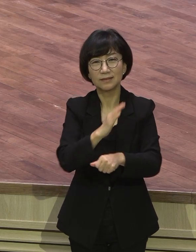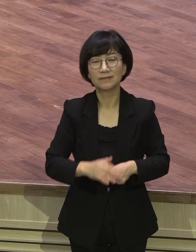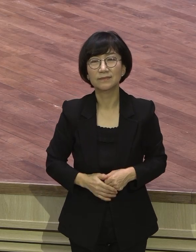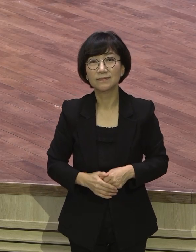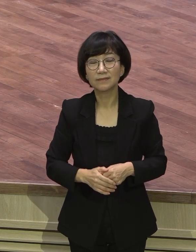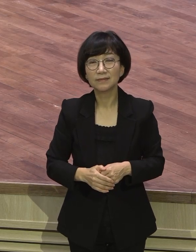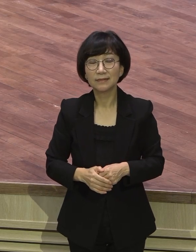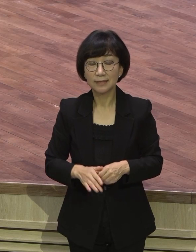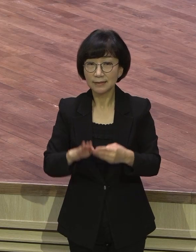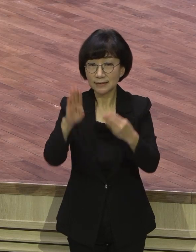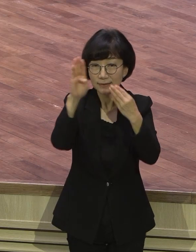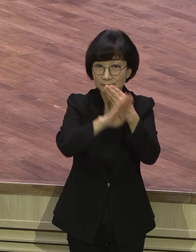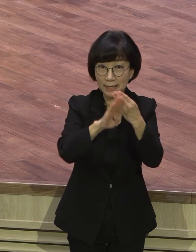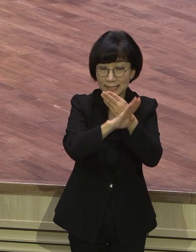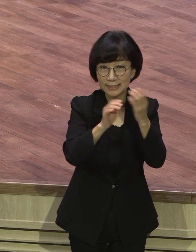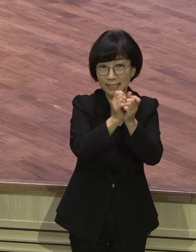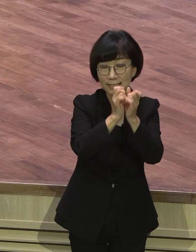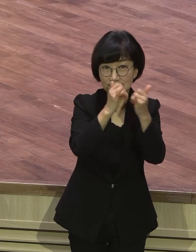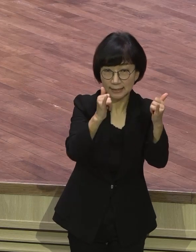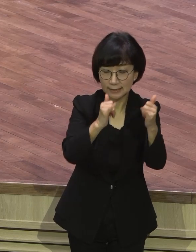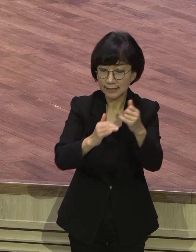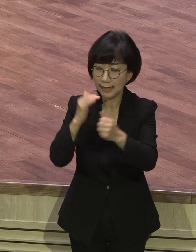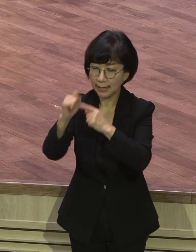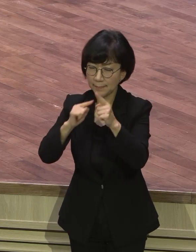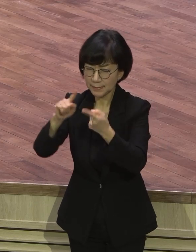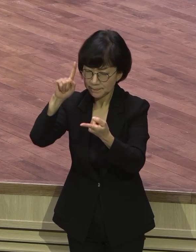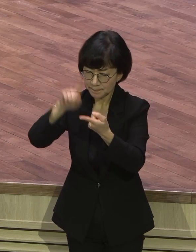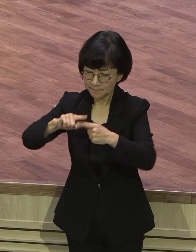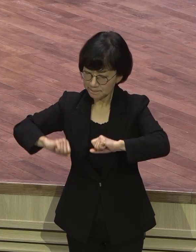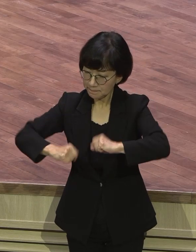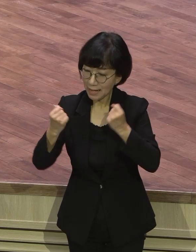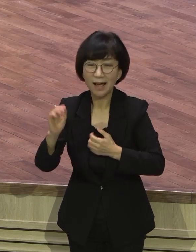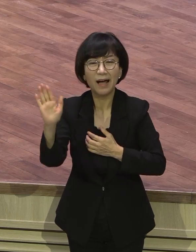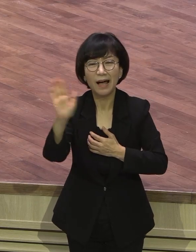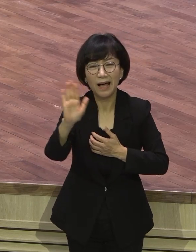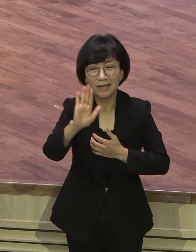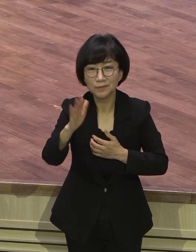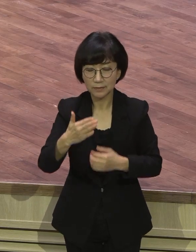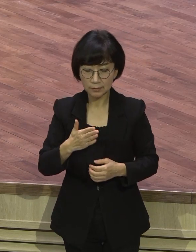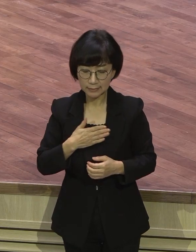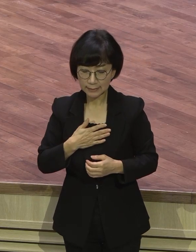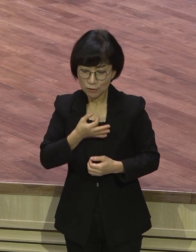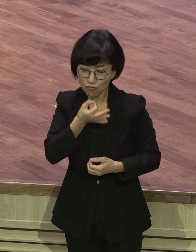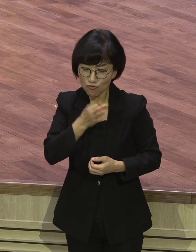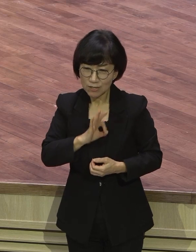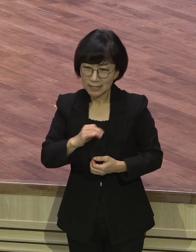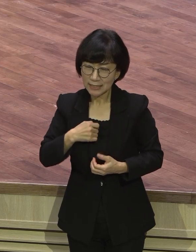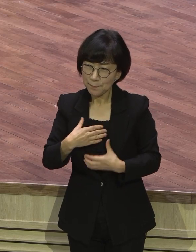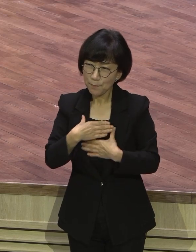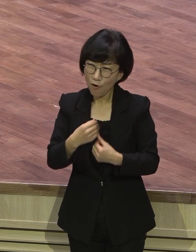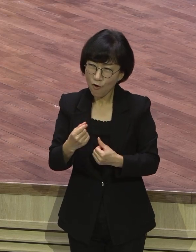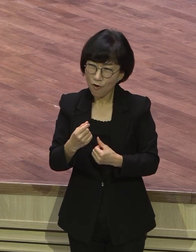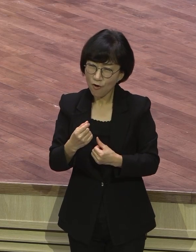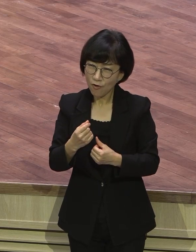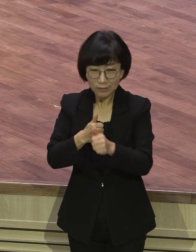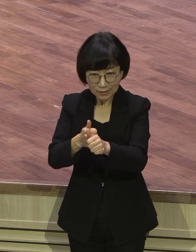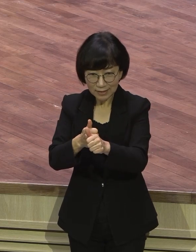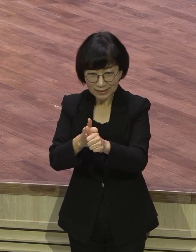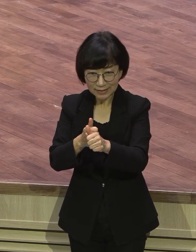이들은 하나님의 말씀이 주어진 대로가 아니고 자신들의 편의에 따라서 필기한 대로 이